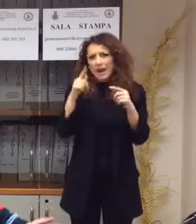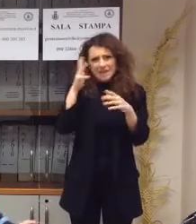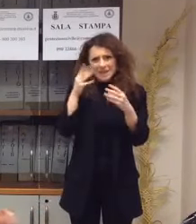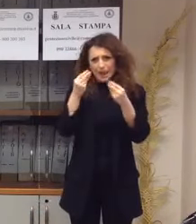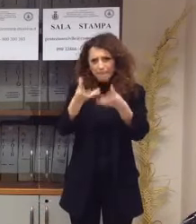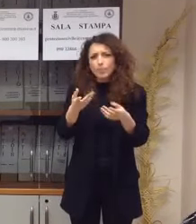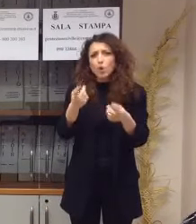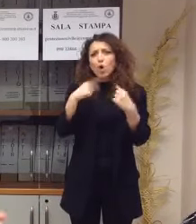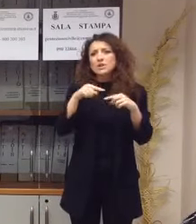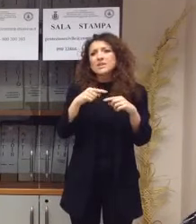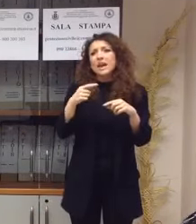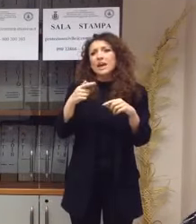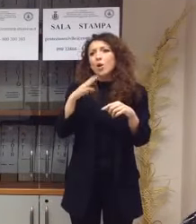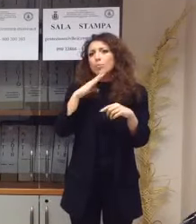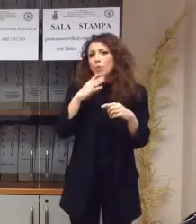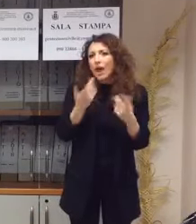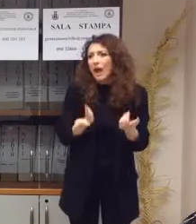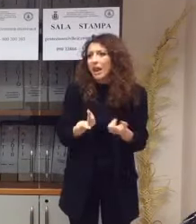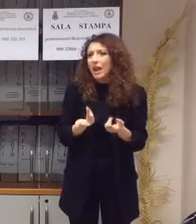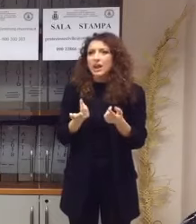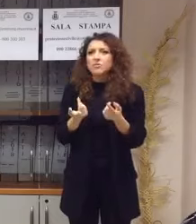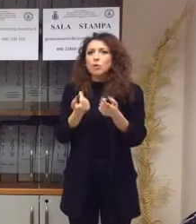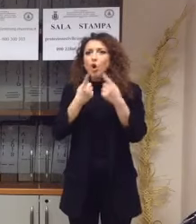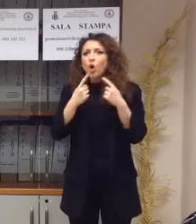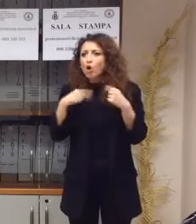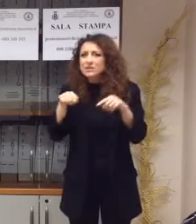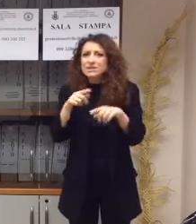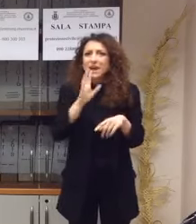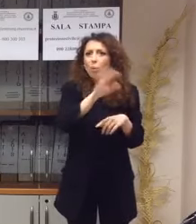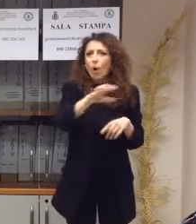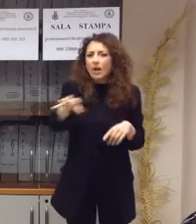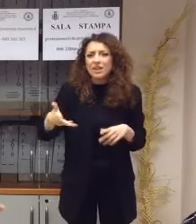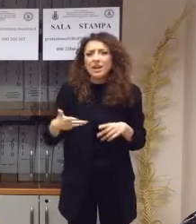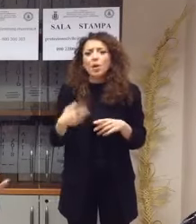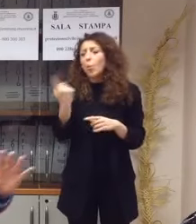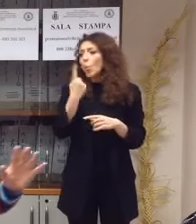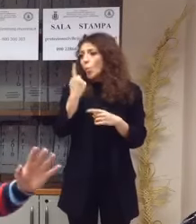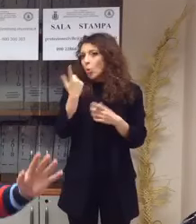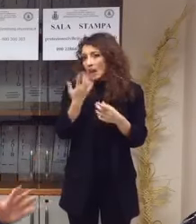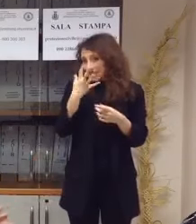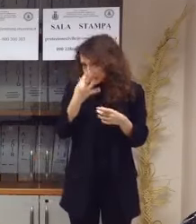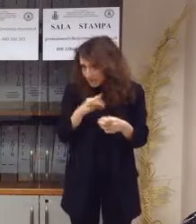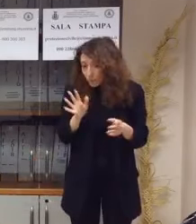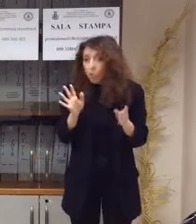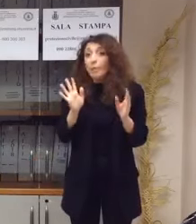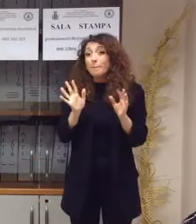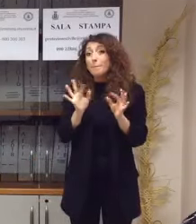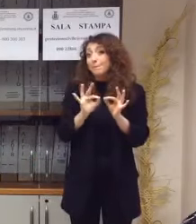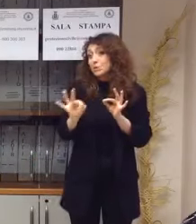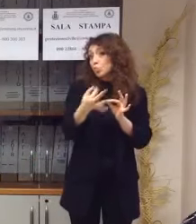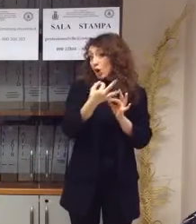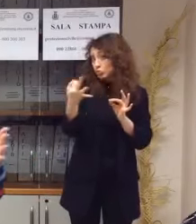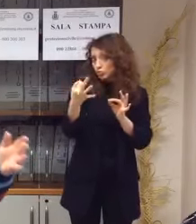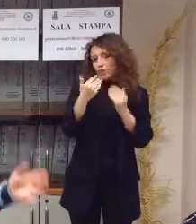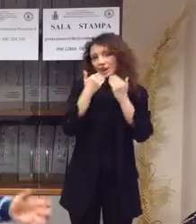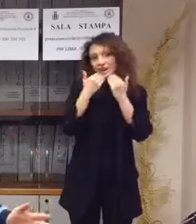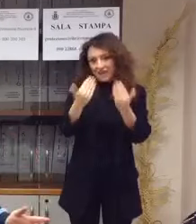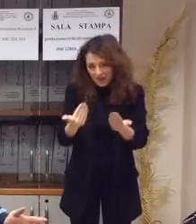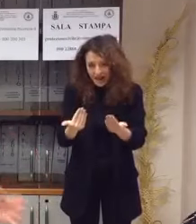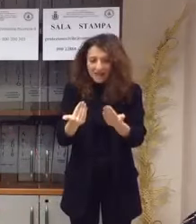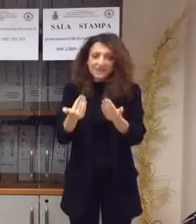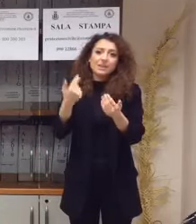di quartieri, dei presidenti, l'unica cosa che abbiamo consentito semplicemente con le dovute cautele, e ringrazio i presidenti